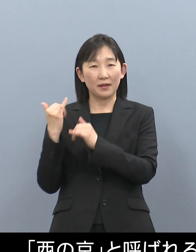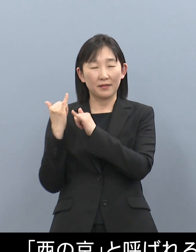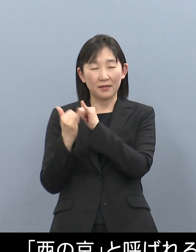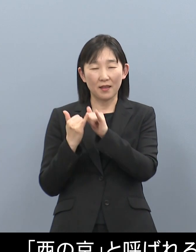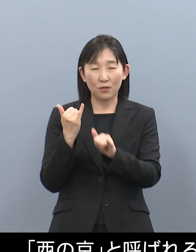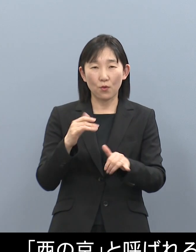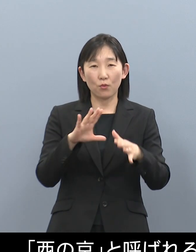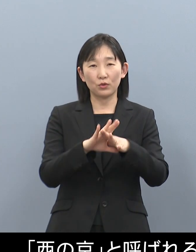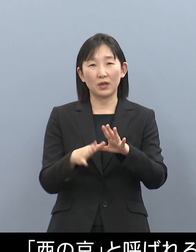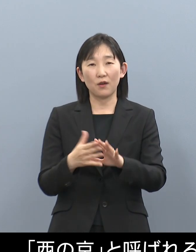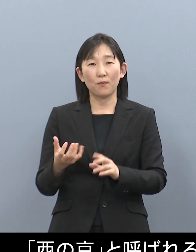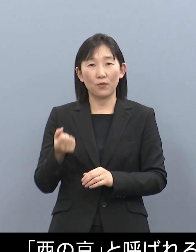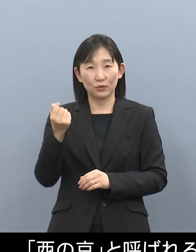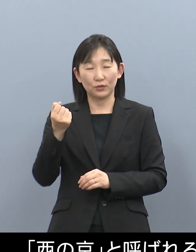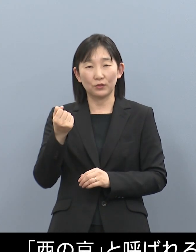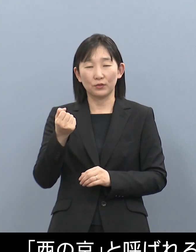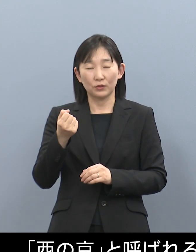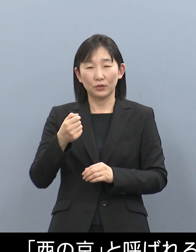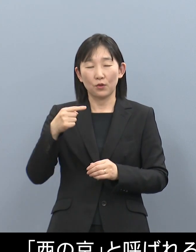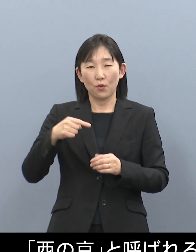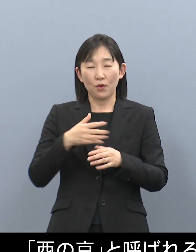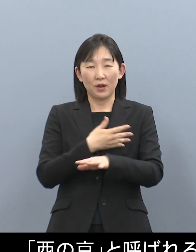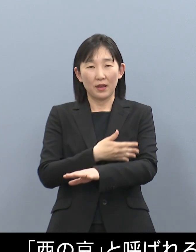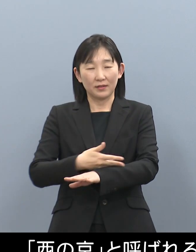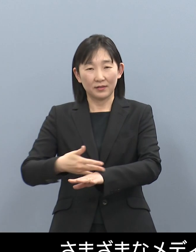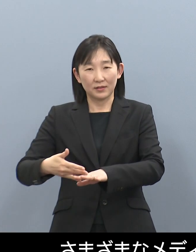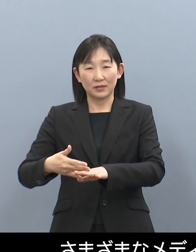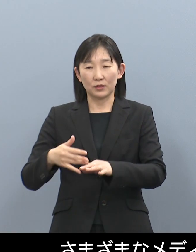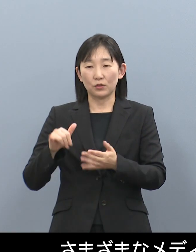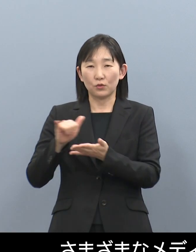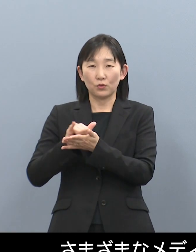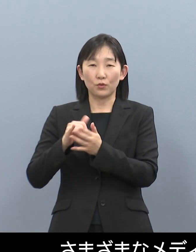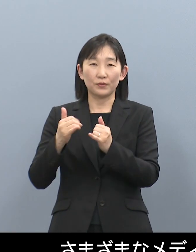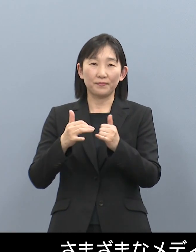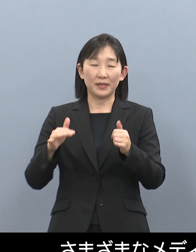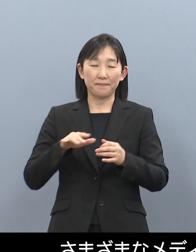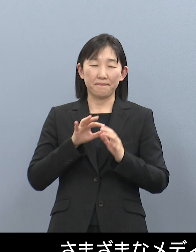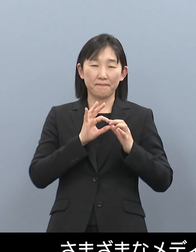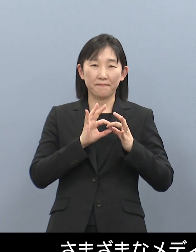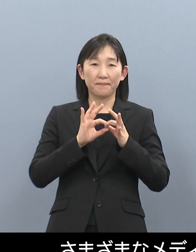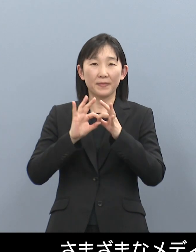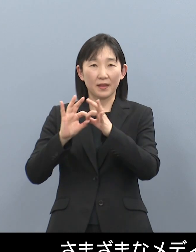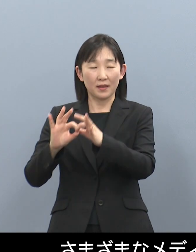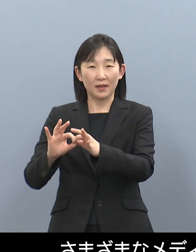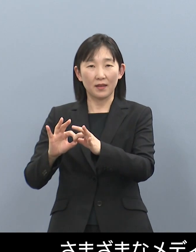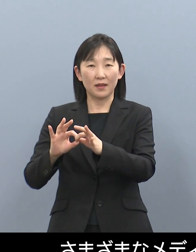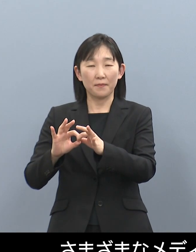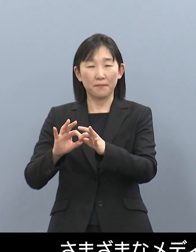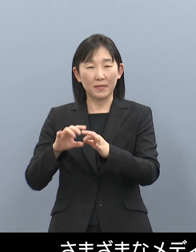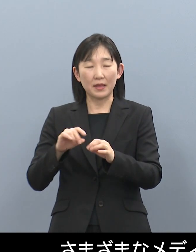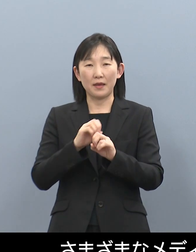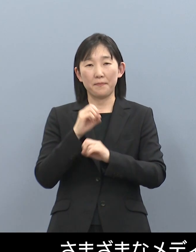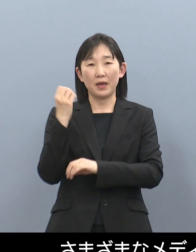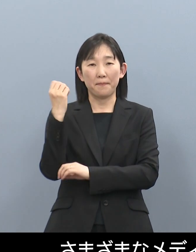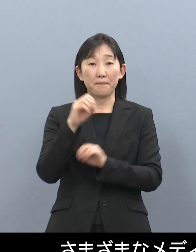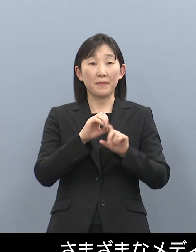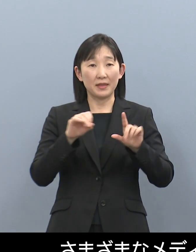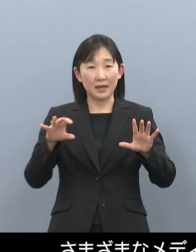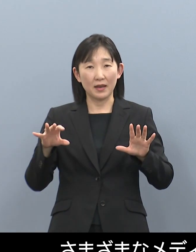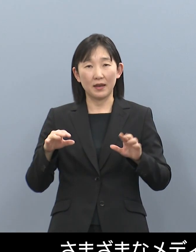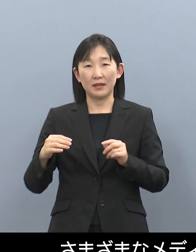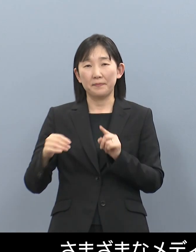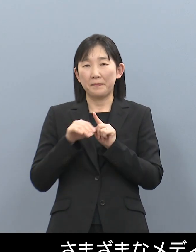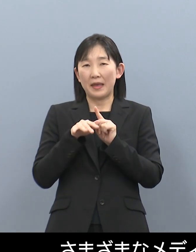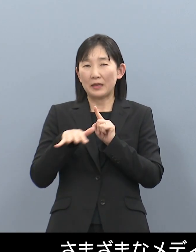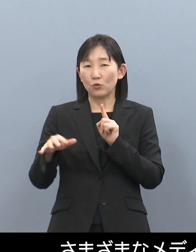を多くのニューヨーク市民に伝えるとともに、さまざまなメディアやインフルエンサーの皆様に取り上げていただ